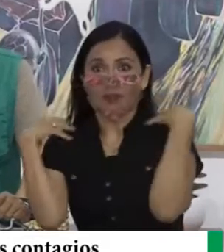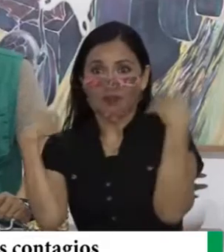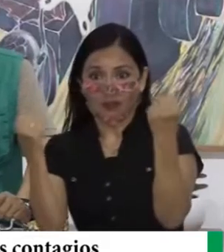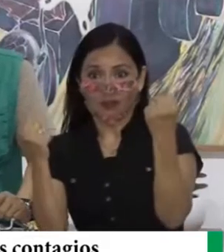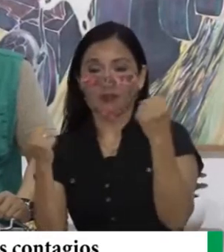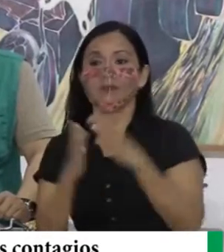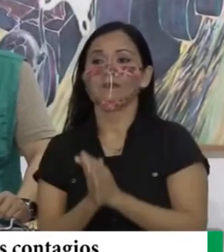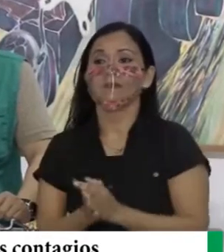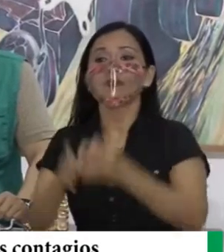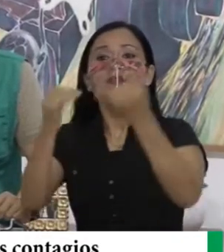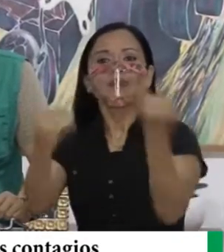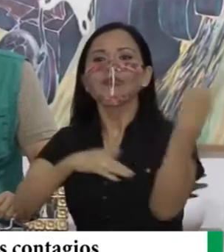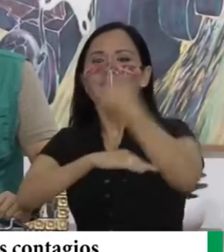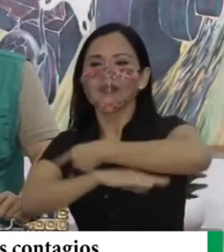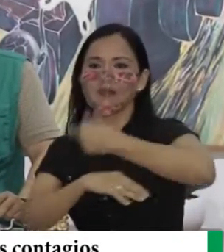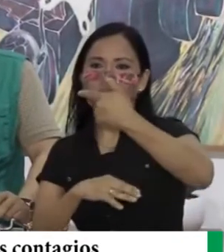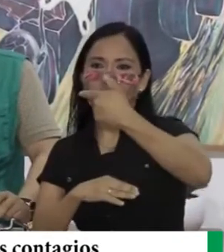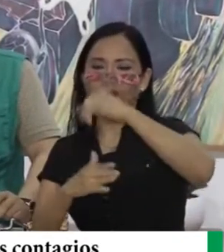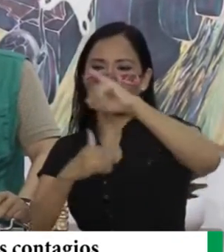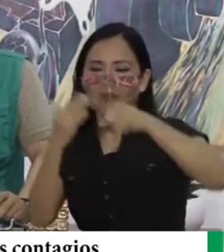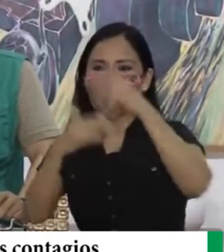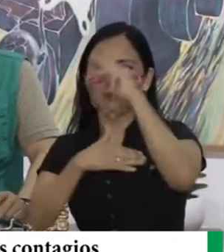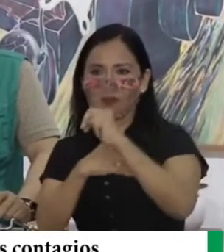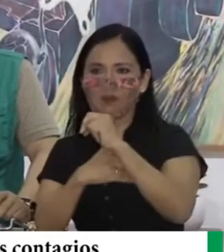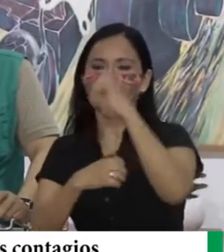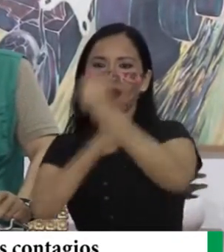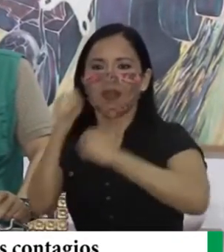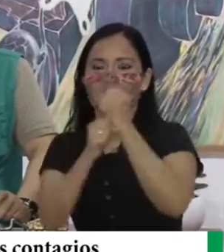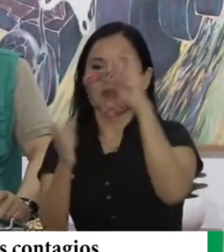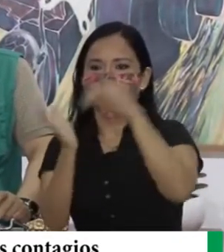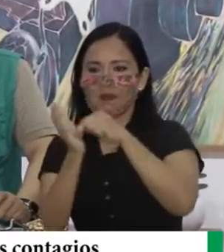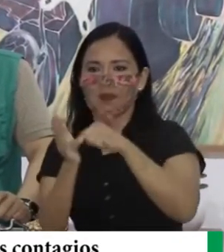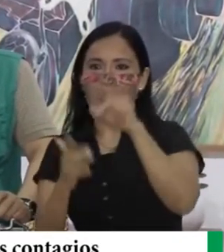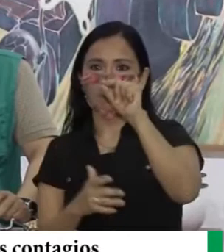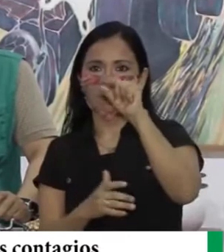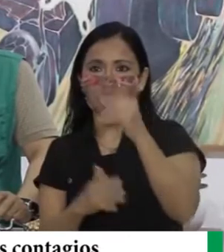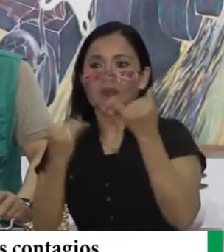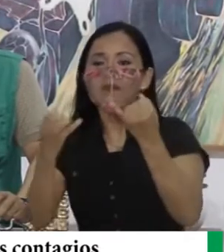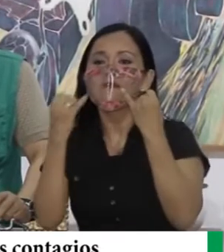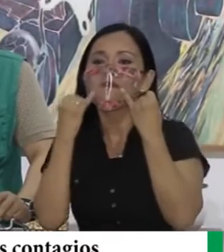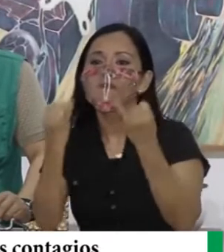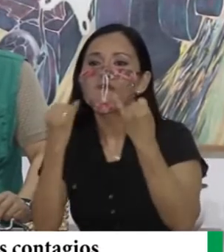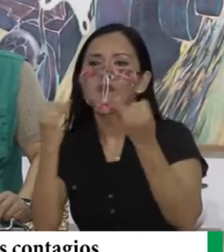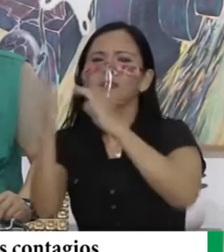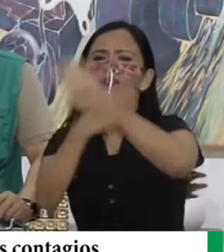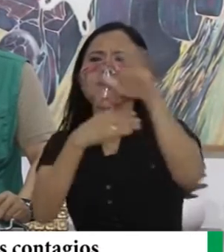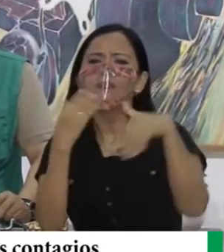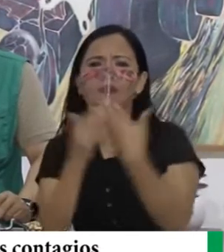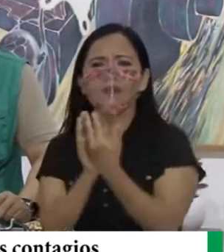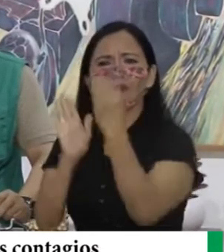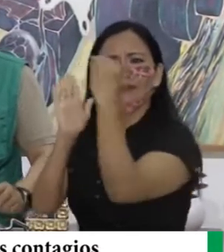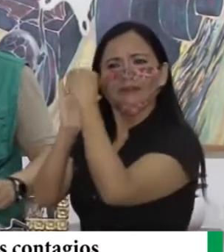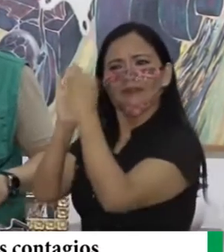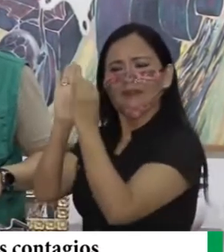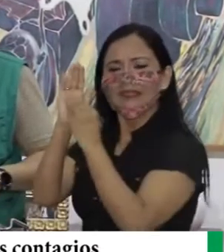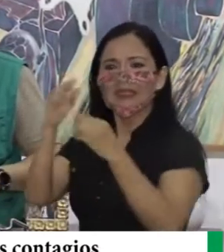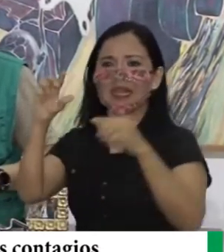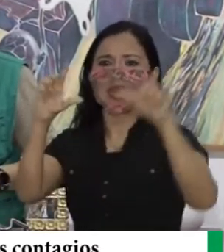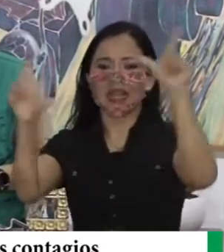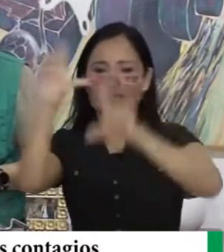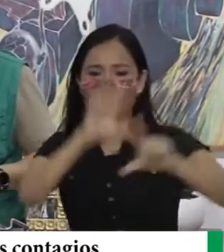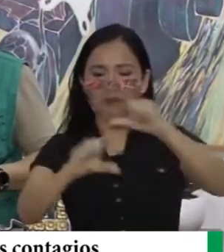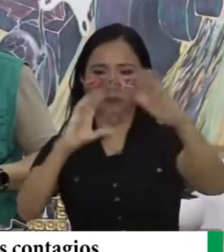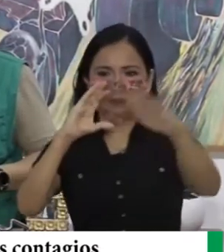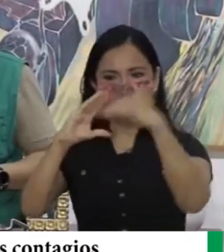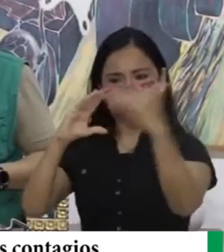Hoy, 21 de junio del 2020, da el reporte de los datos que nos han entregado los laboratorios el día